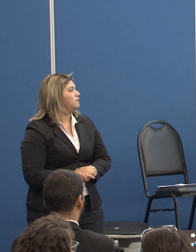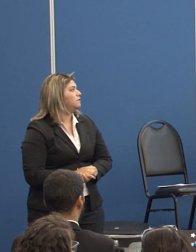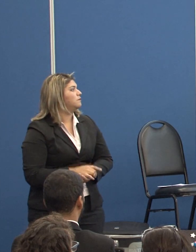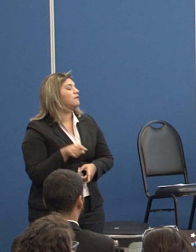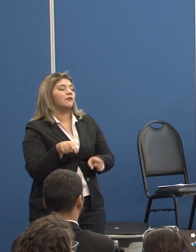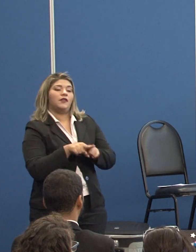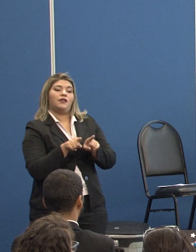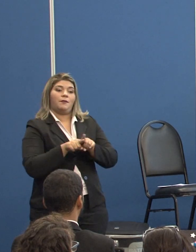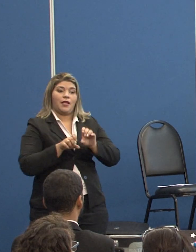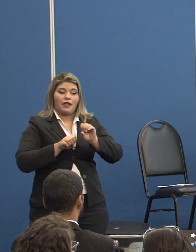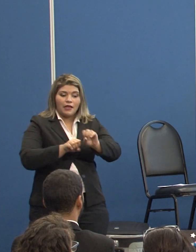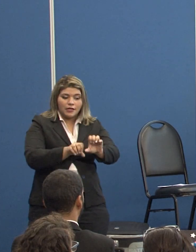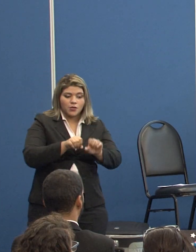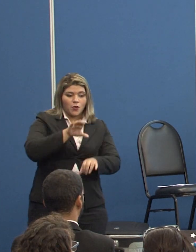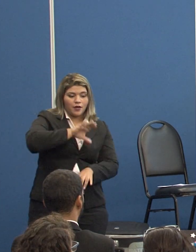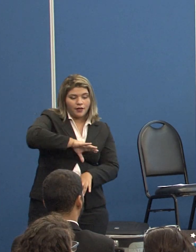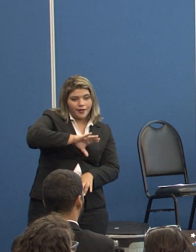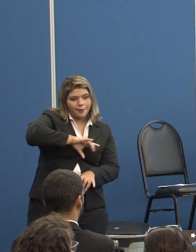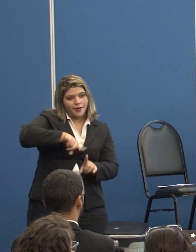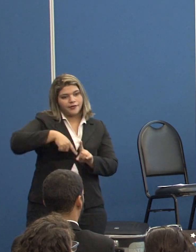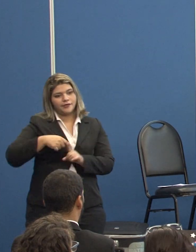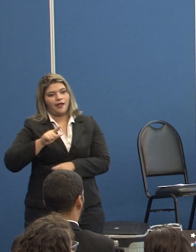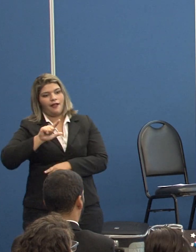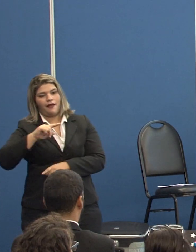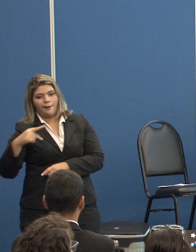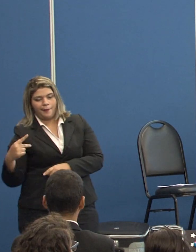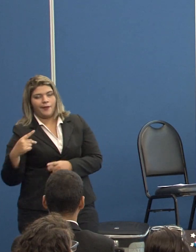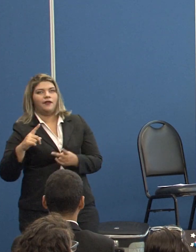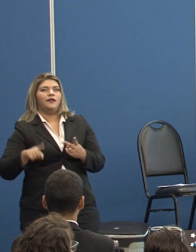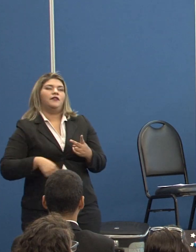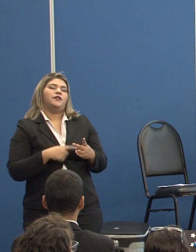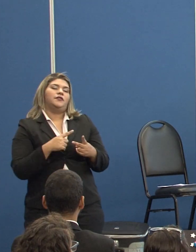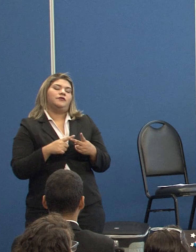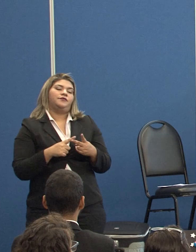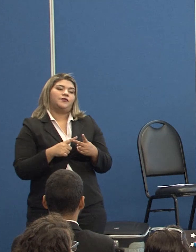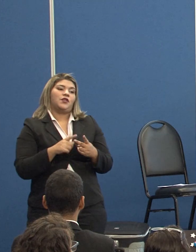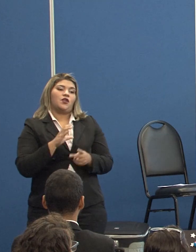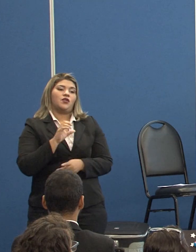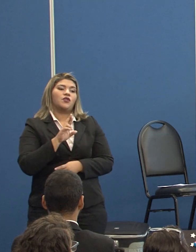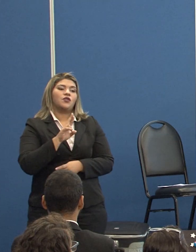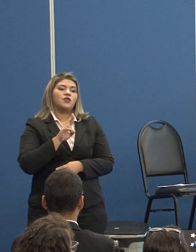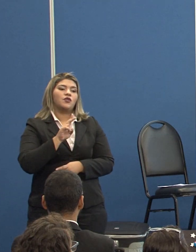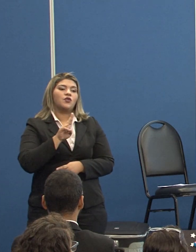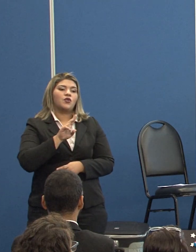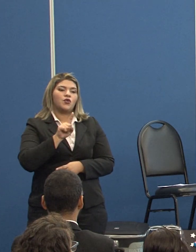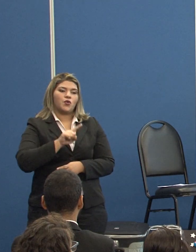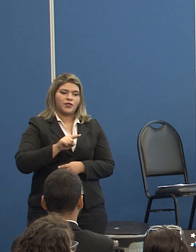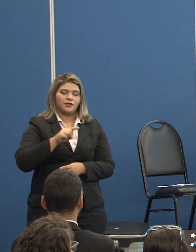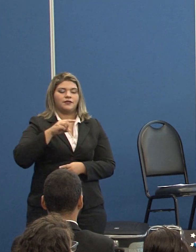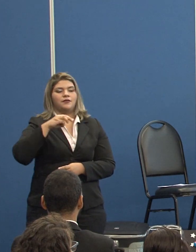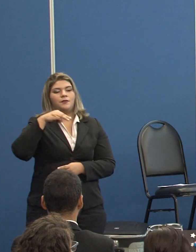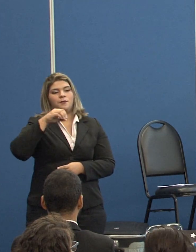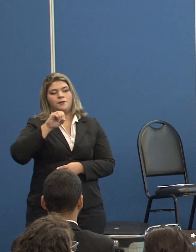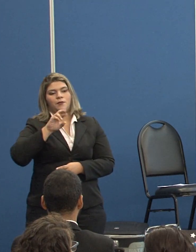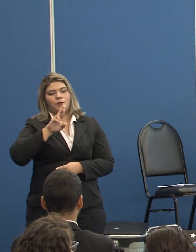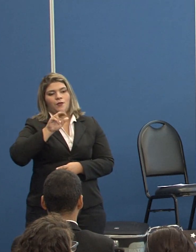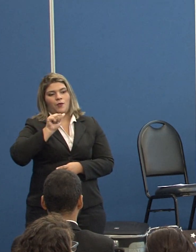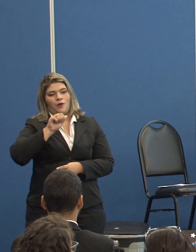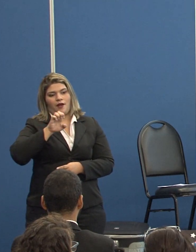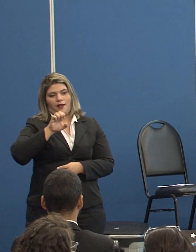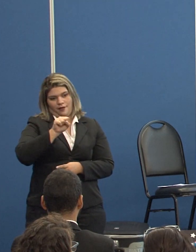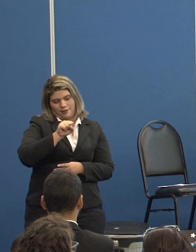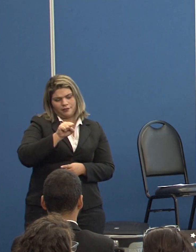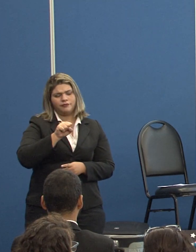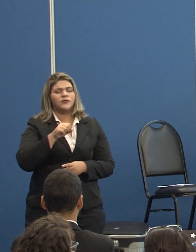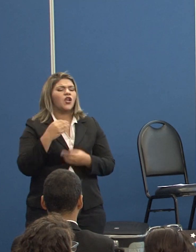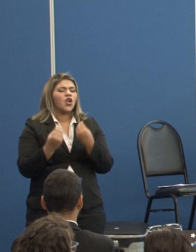Ensino de Libras e LP com Santos, Cruz e Moraes, que trabalham a questão do conhecimento através de construção de